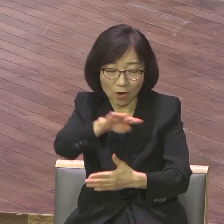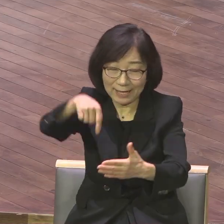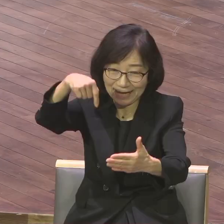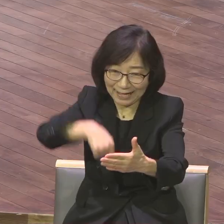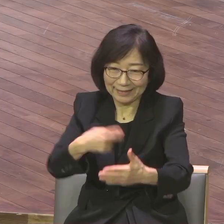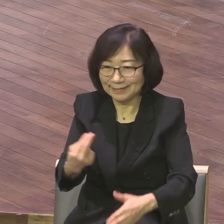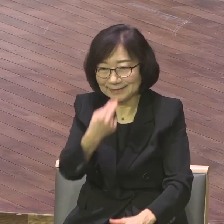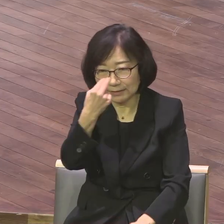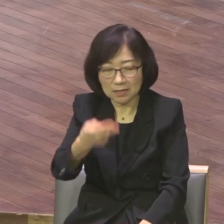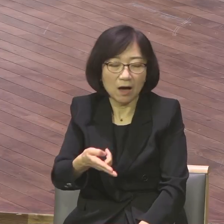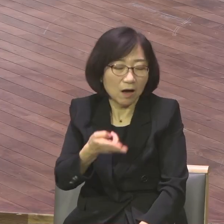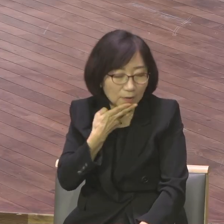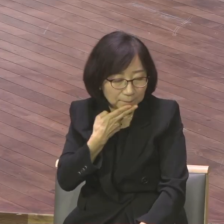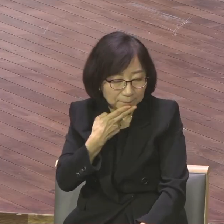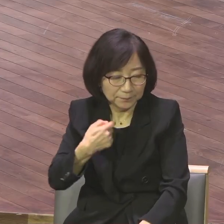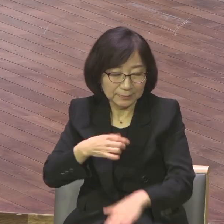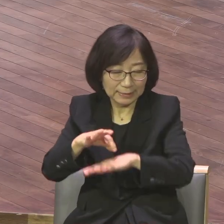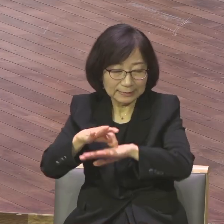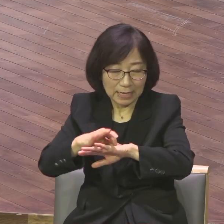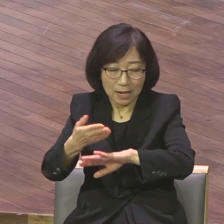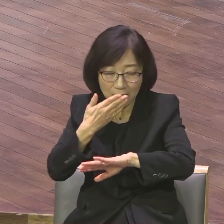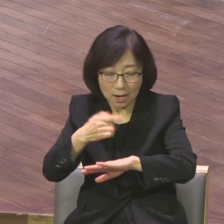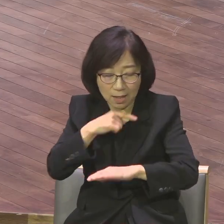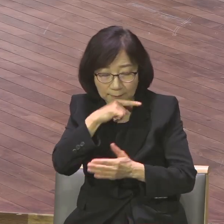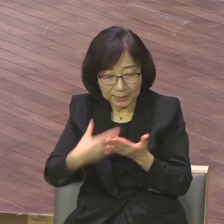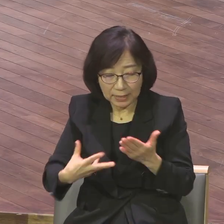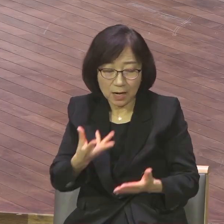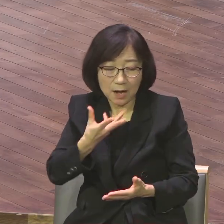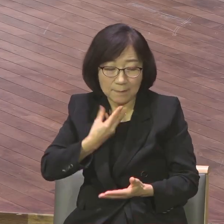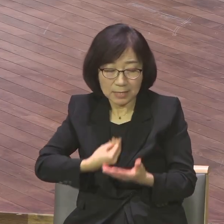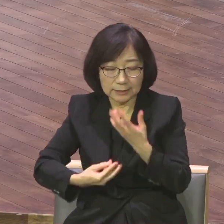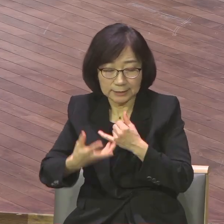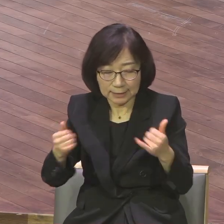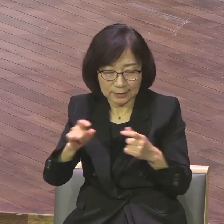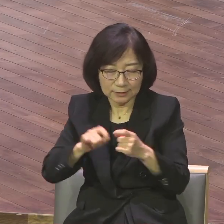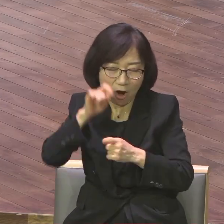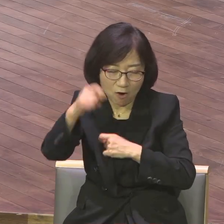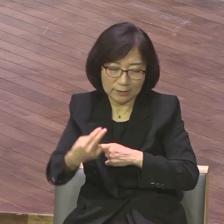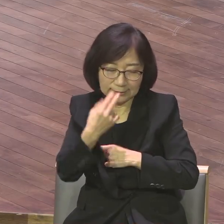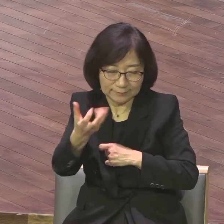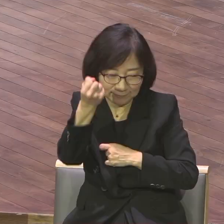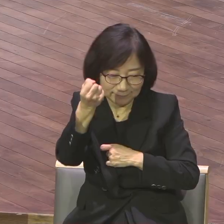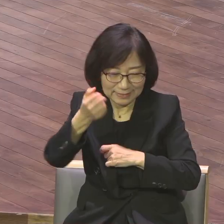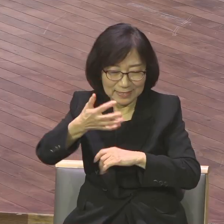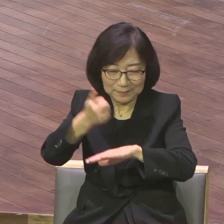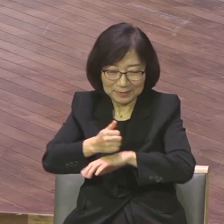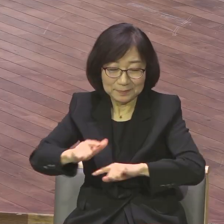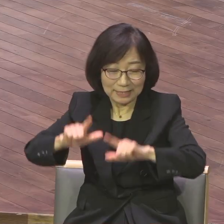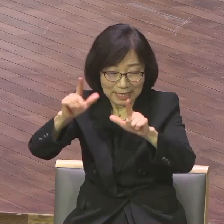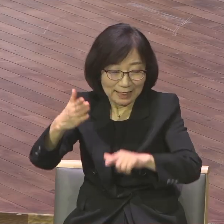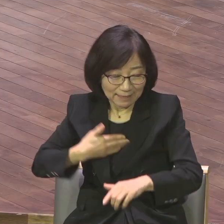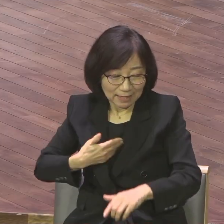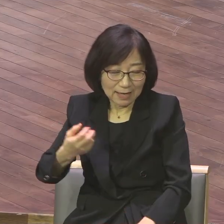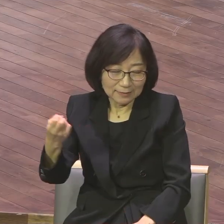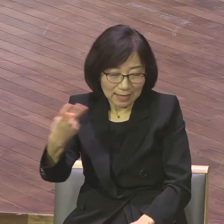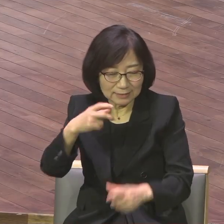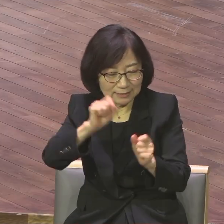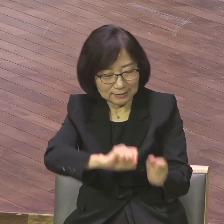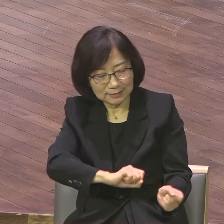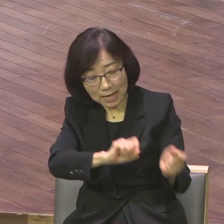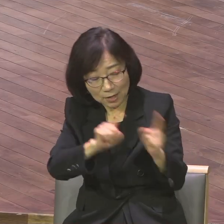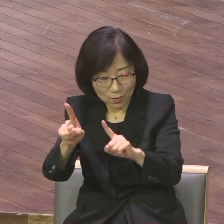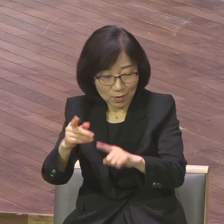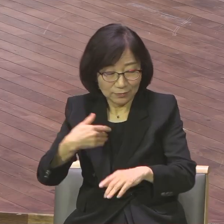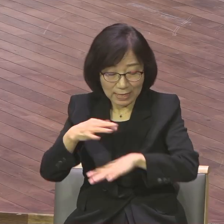생명이 없느니라. 내 살을 먹고 내 피를 마시는 자는 영생을 가졌고 마지막 날에 내가 그를 다시 살리리니 내